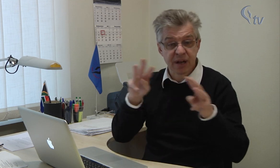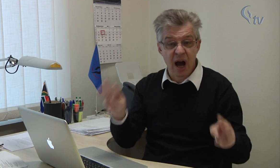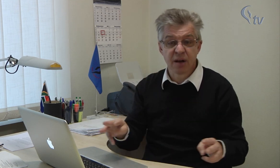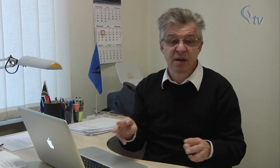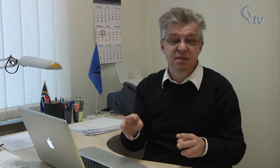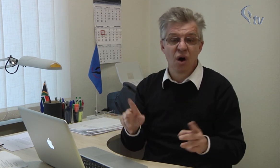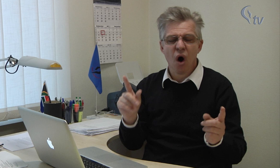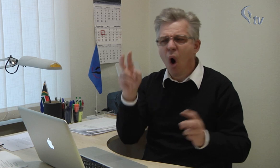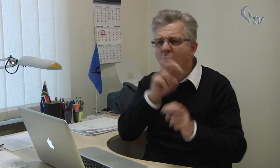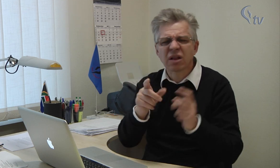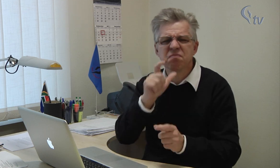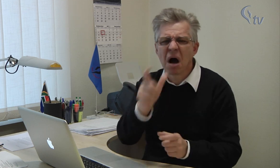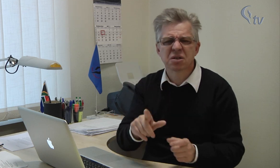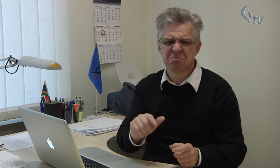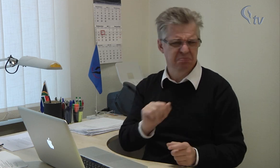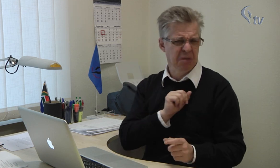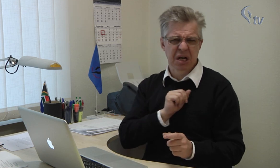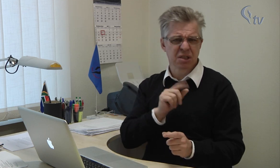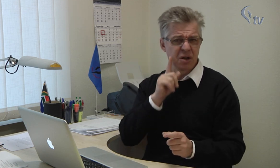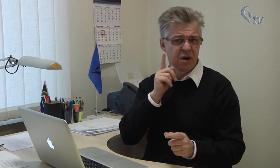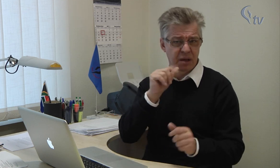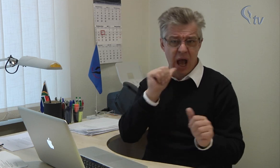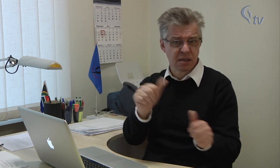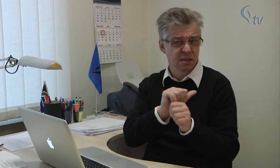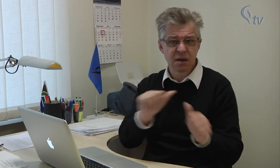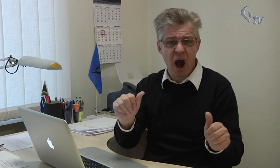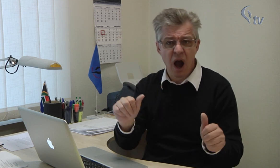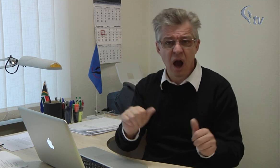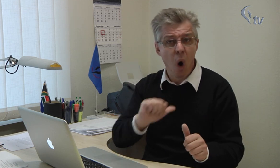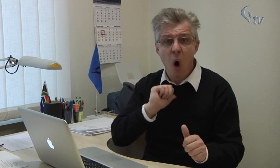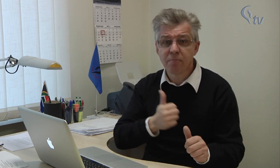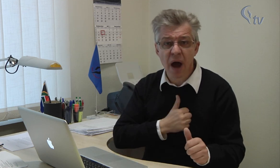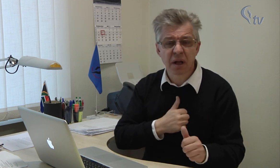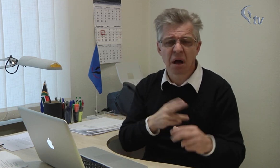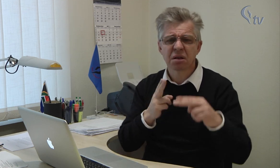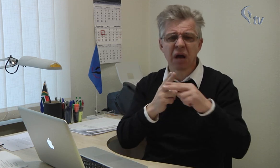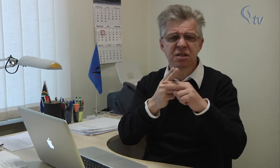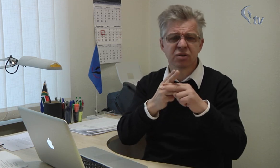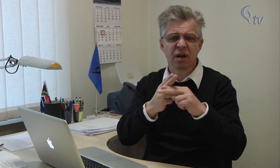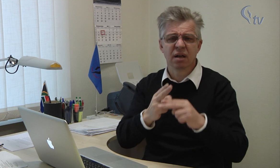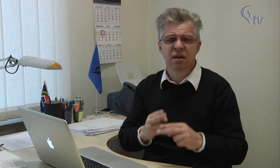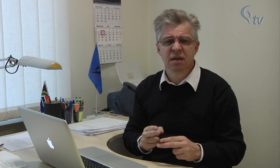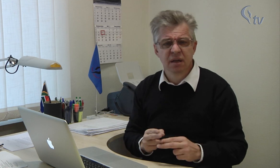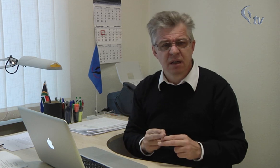Kohtusime haridusministeeriumiga, otsimaks vastust, miks noored ei saa omandada takistuseta kutse või kõrgharidust.